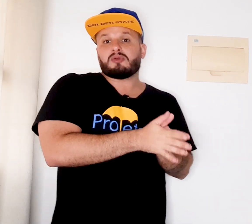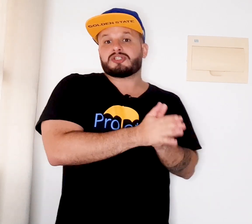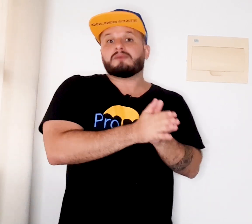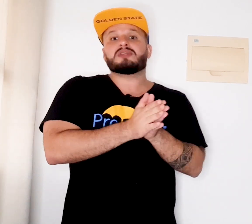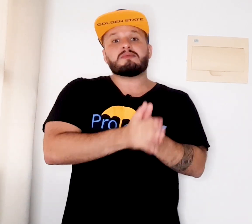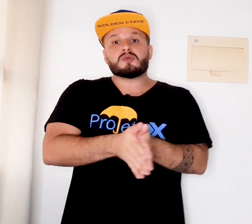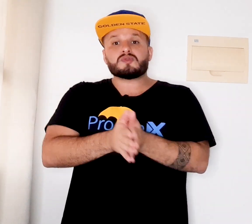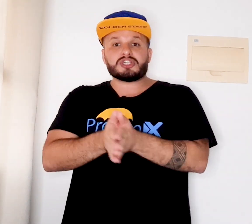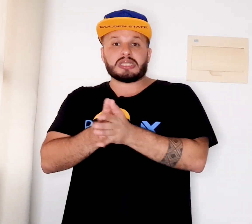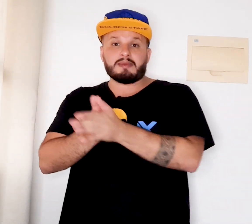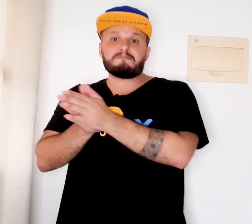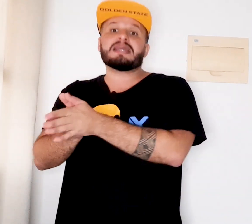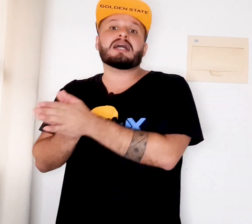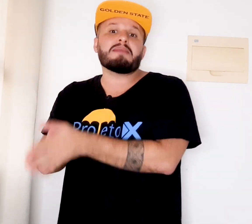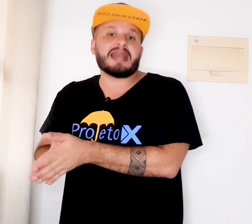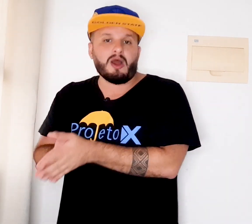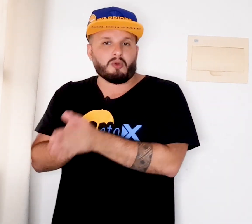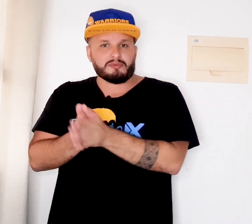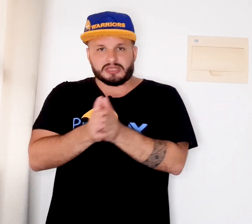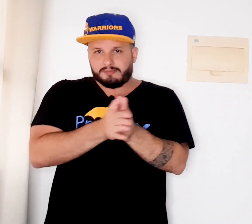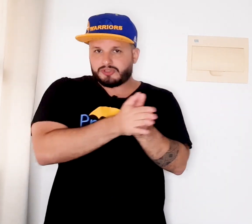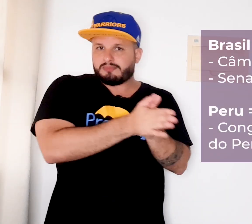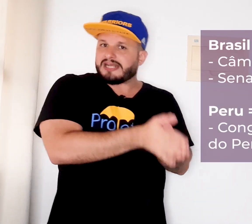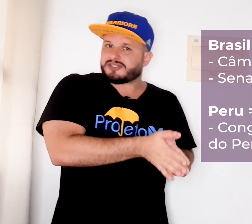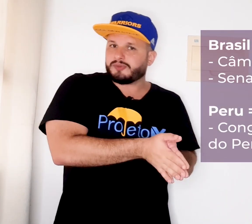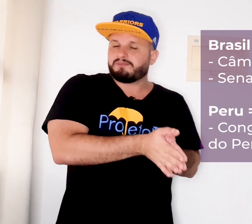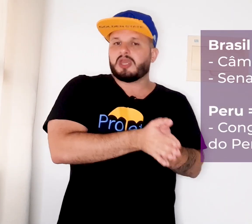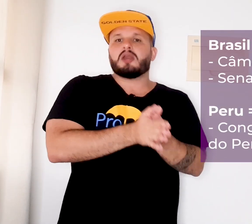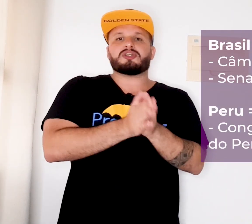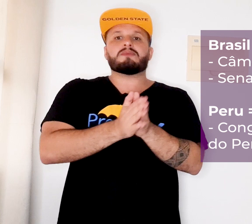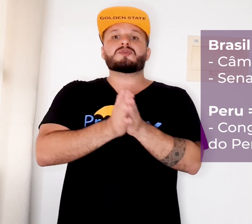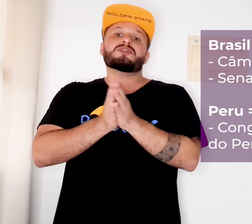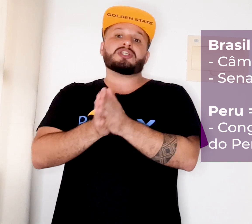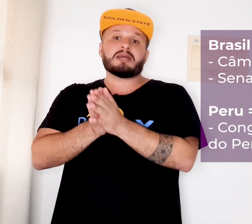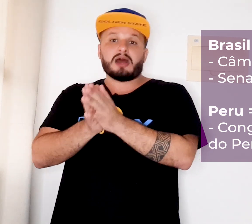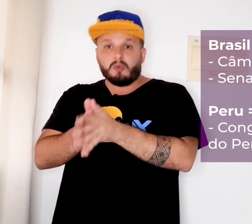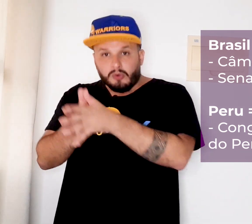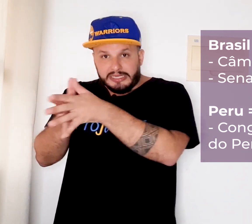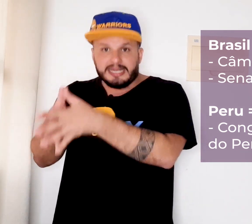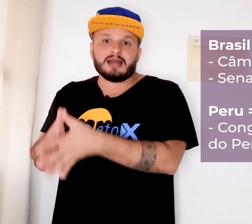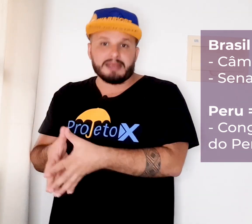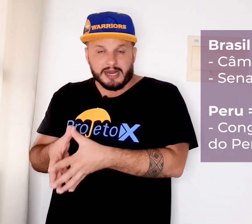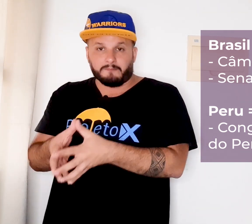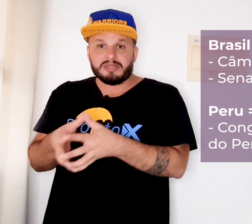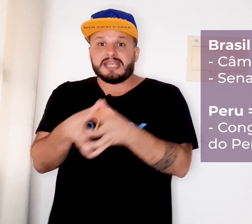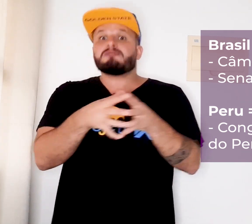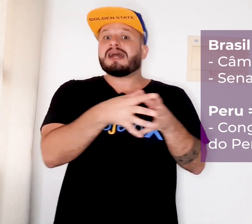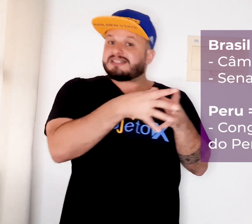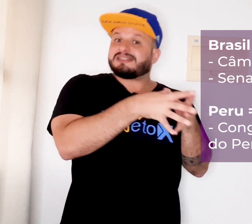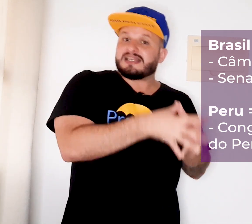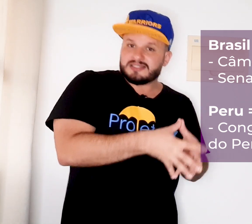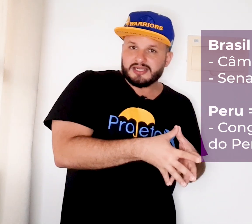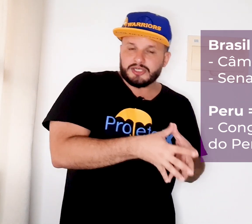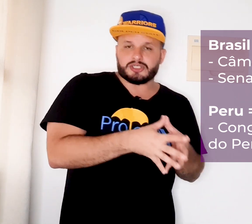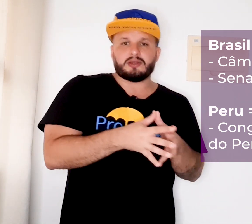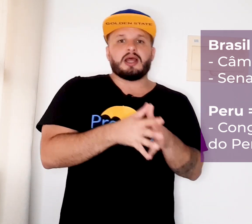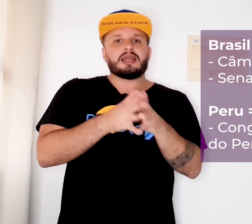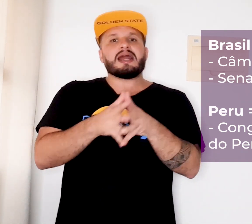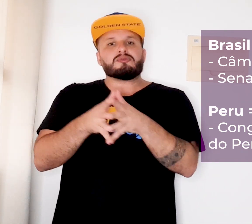nós não temos um sistema bicameral como temos no Brasil. Nós temos um sistema unicameral. E o mais interessante, lá no